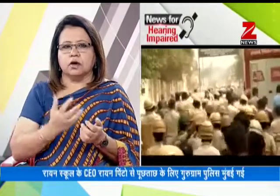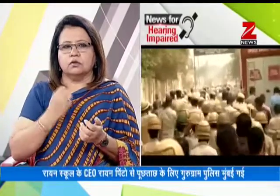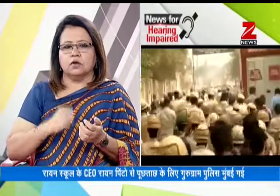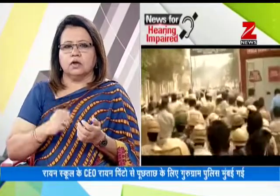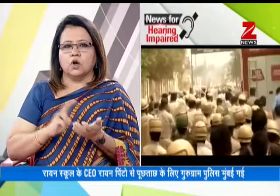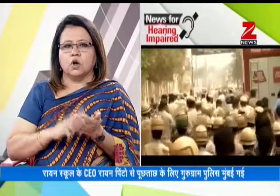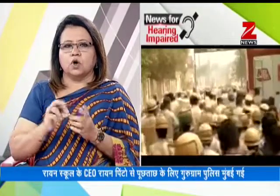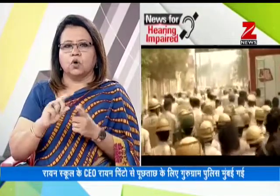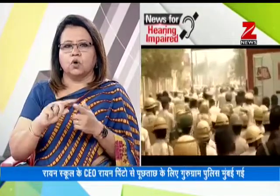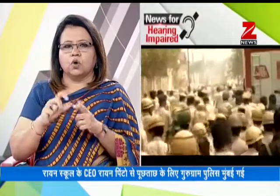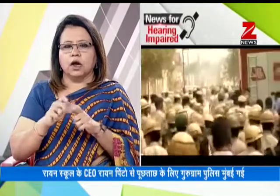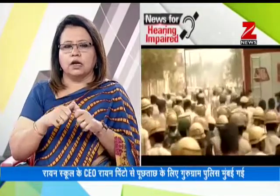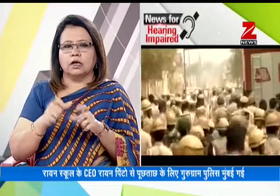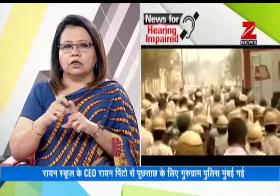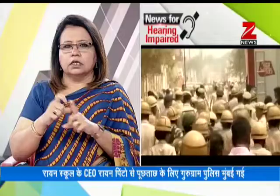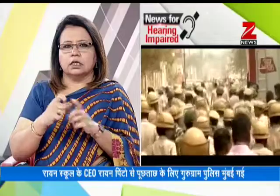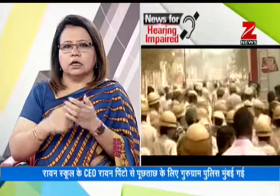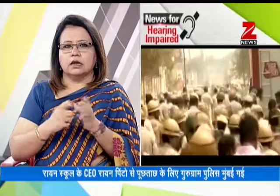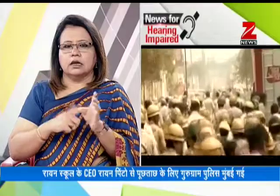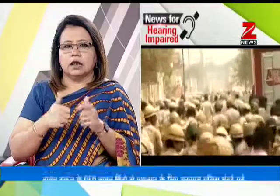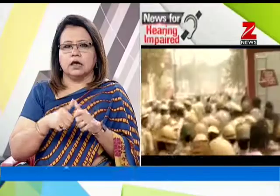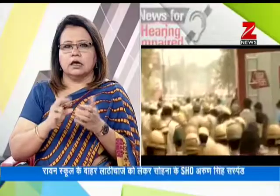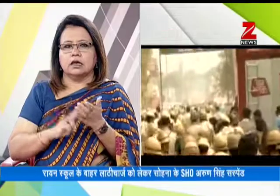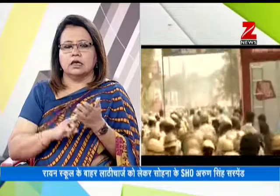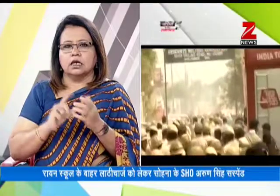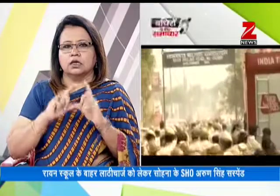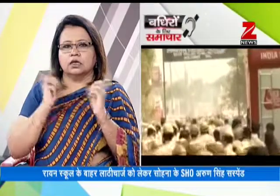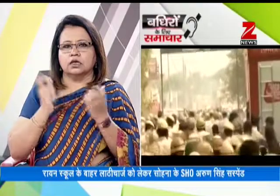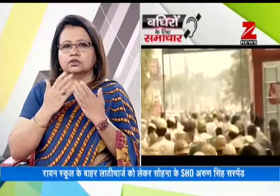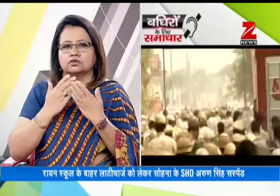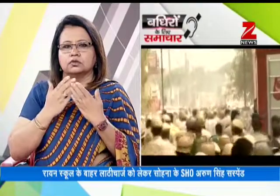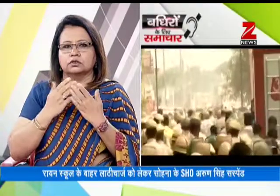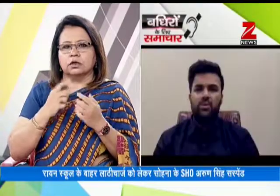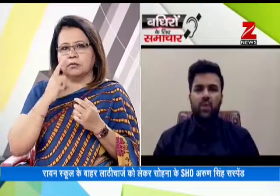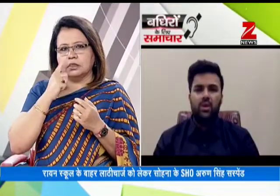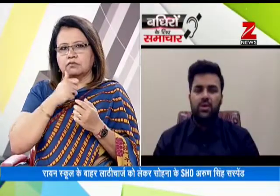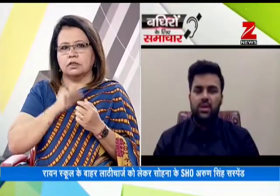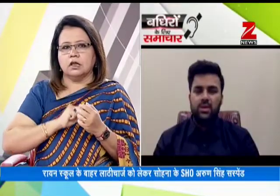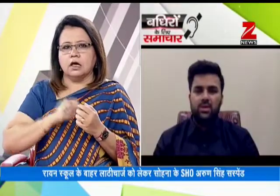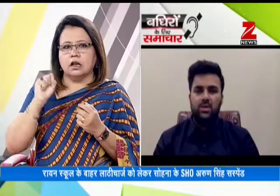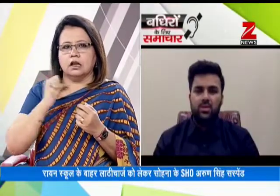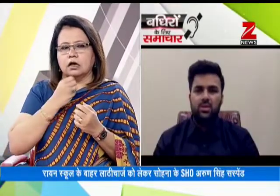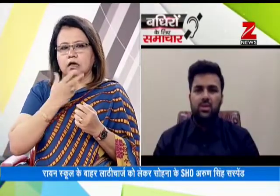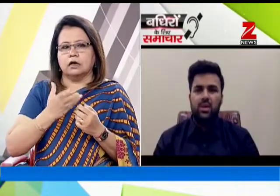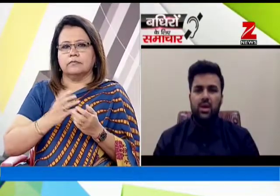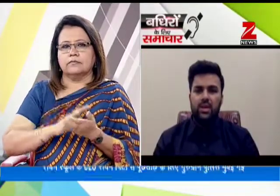सुरक्षा की मांग को लेकर नोएडा और दिल्ली के रायन इंटरनेशनल स्कूल में अभिभावकों ने हंगामा किया।